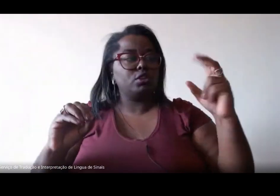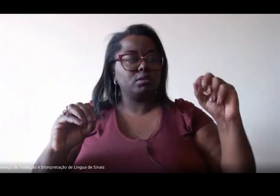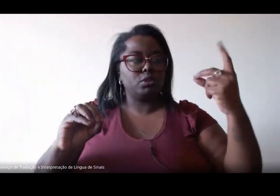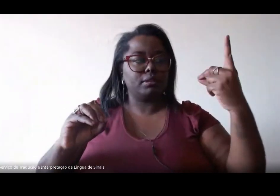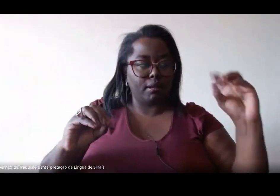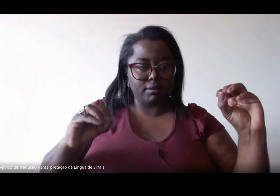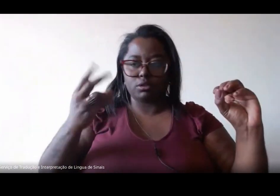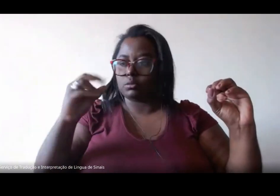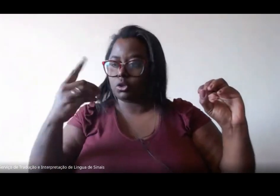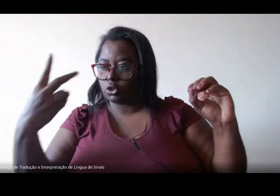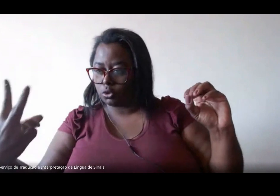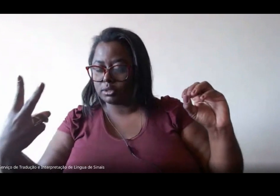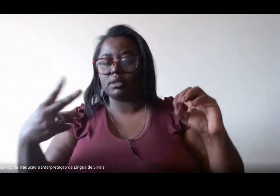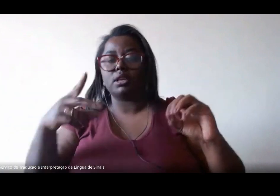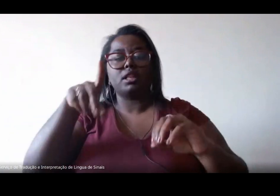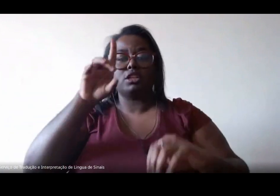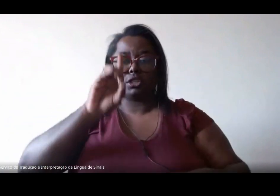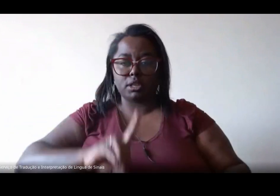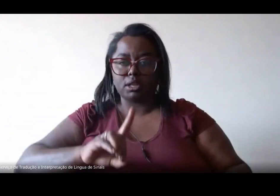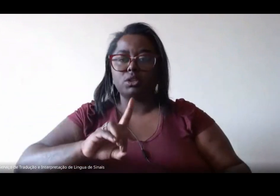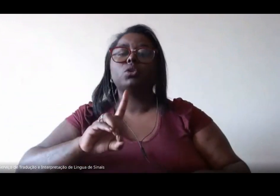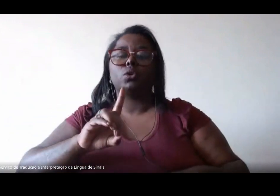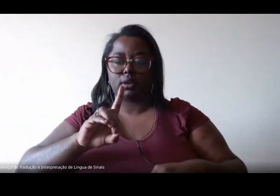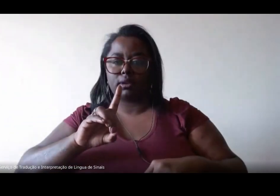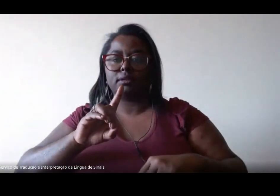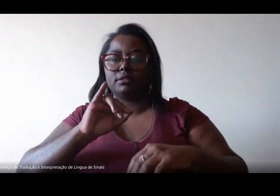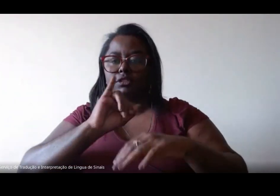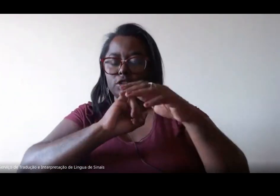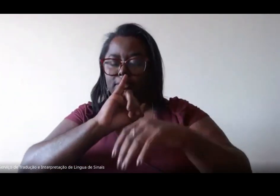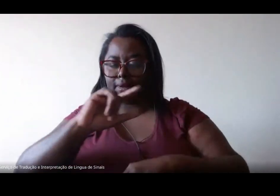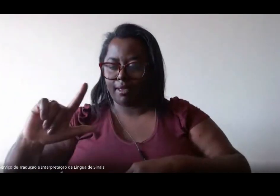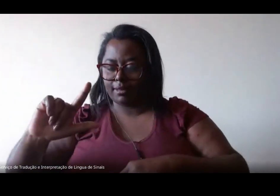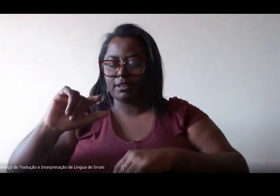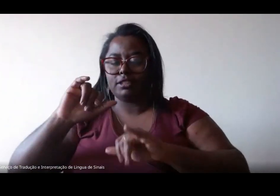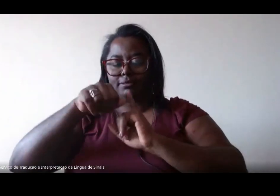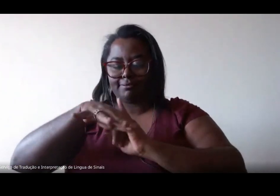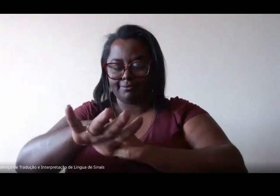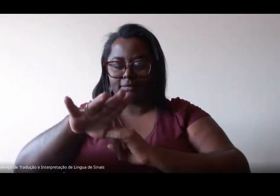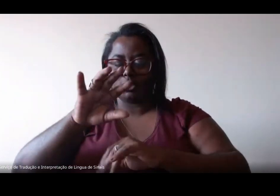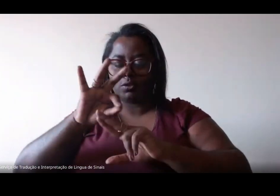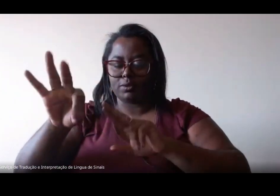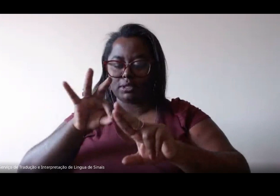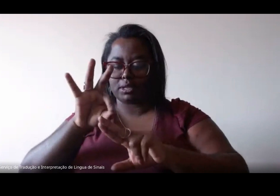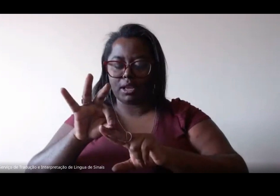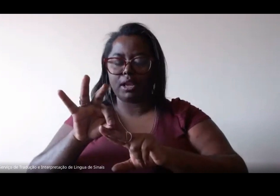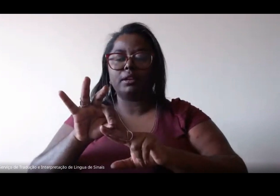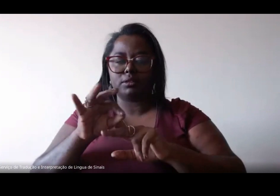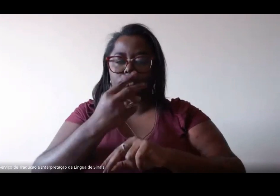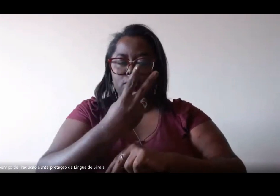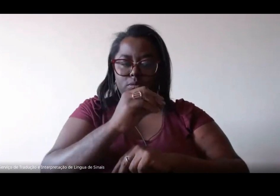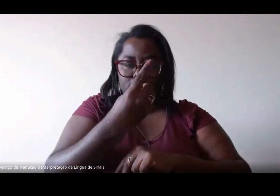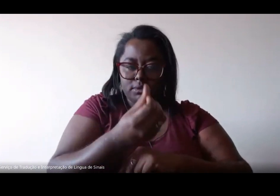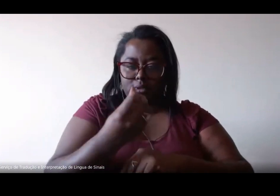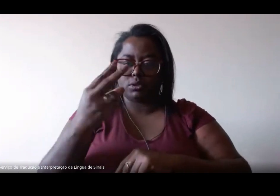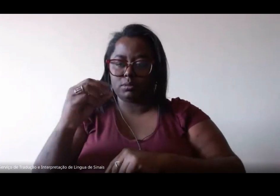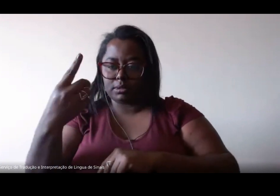2010-2012. Diretora do Instituto de Línguas da UFSCar de 2016 a 2017. Membro da Associação de